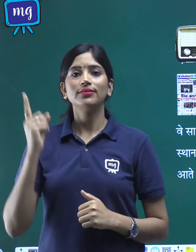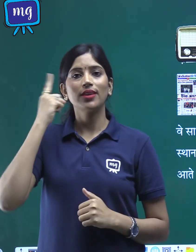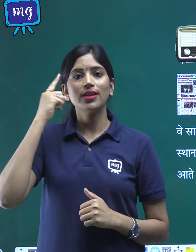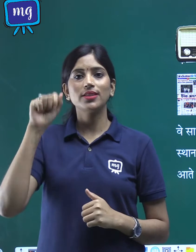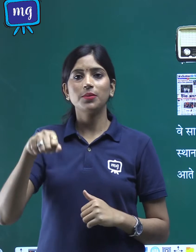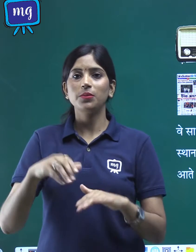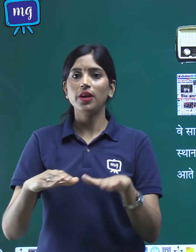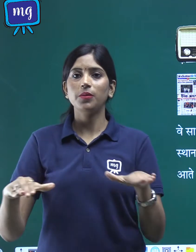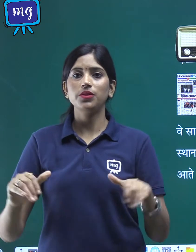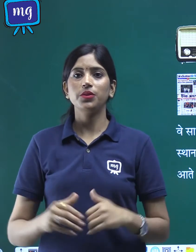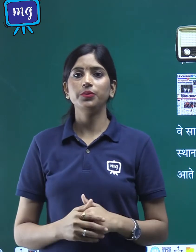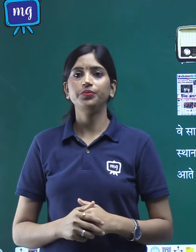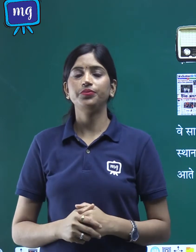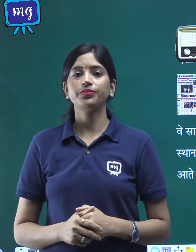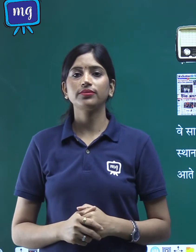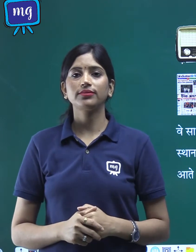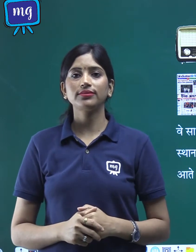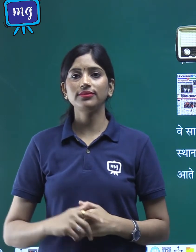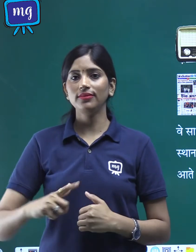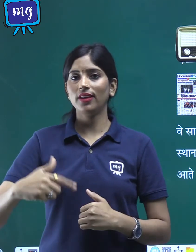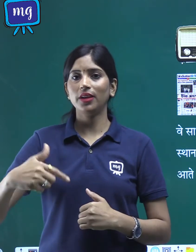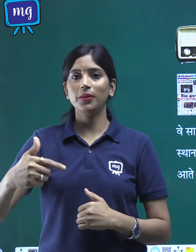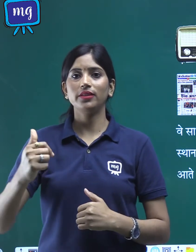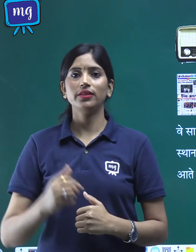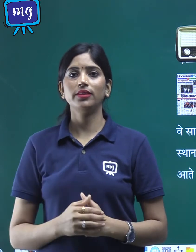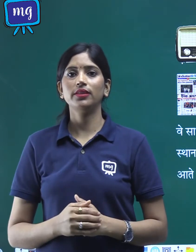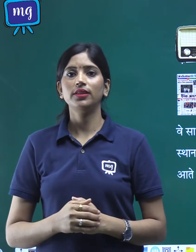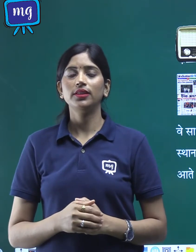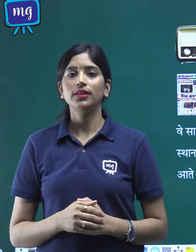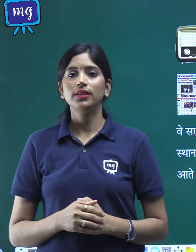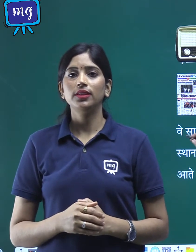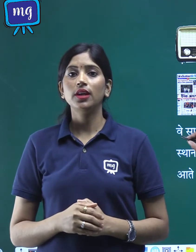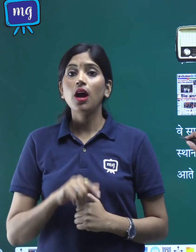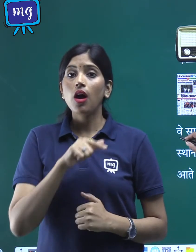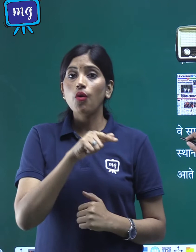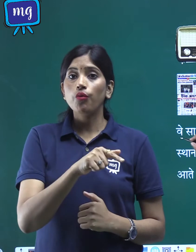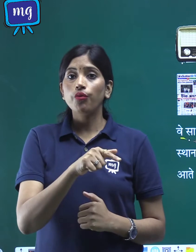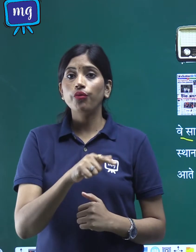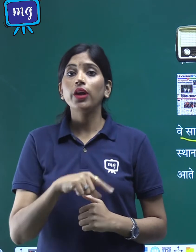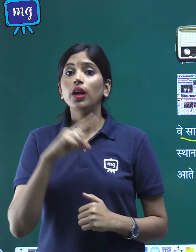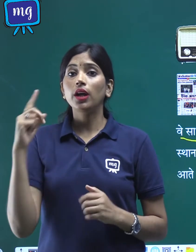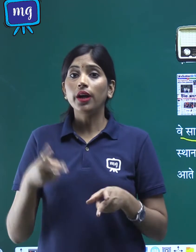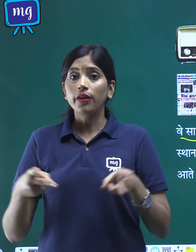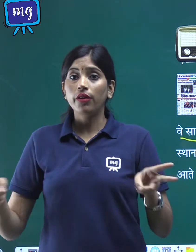समझ में आए बच्चों? आगे बढ़ते हैं। वे साधन